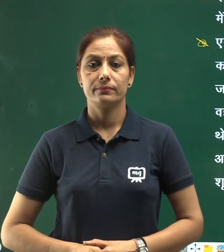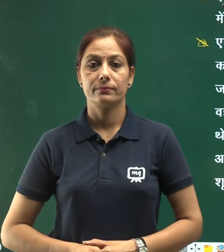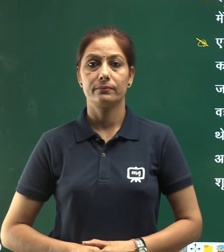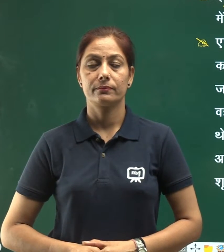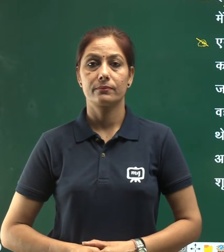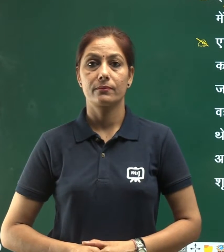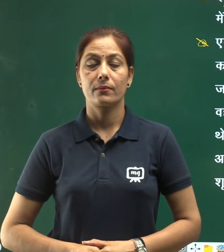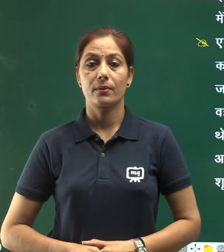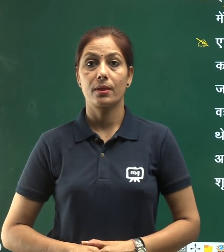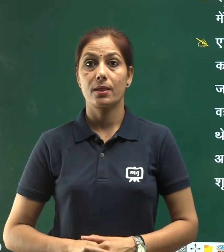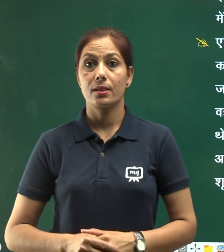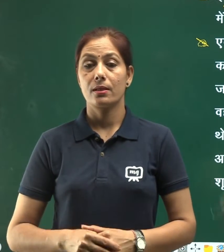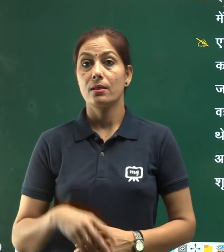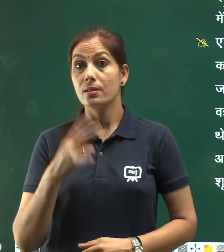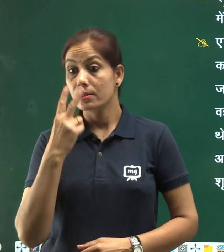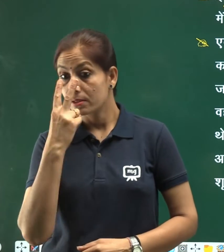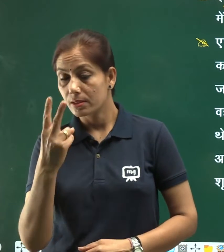इस सीन की शूटिंग